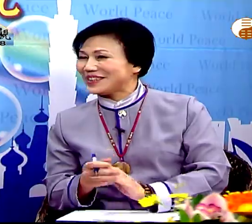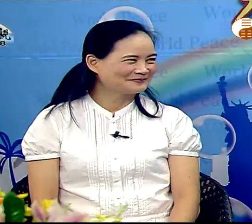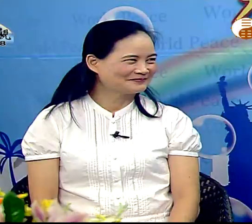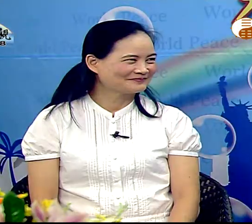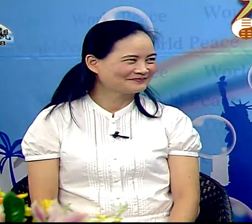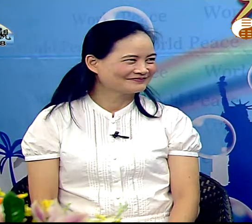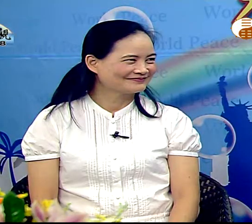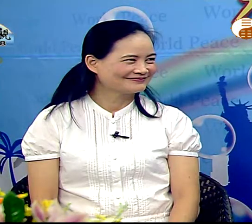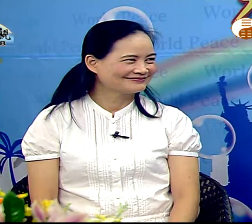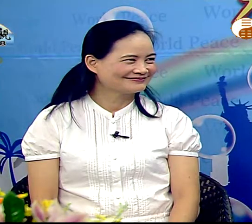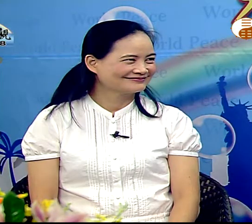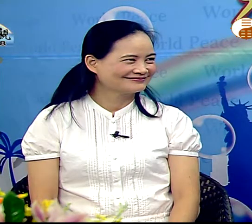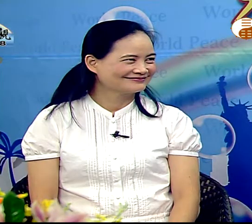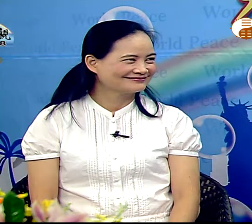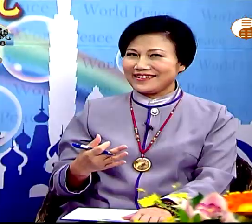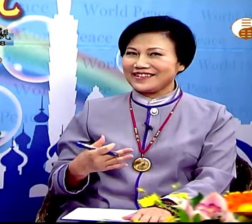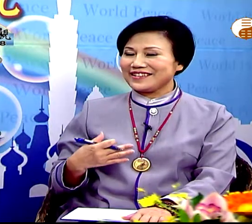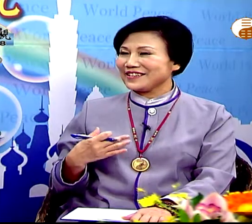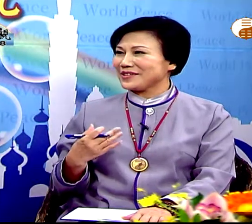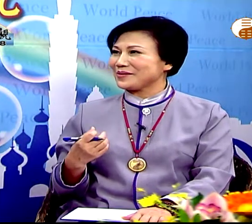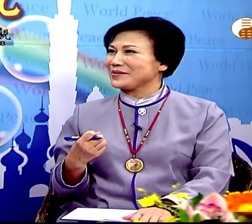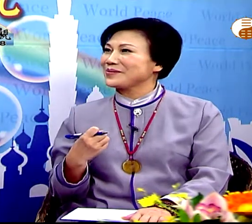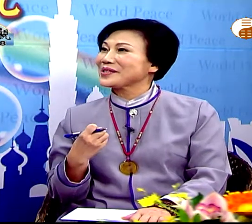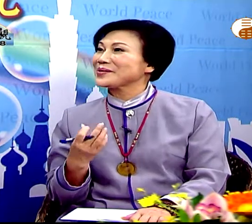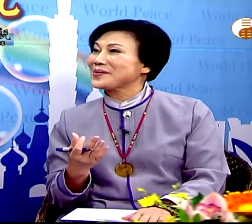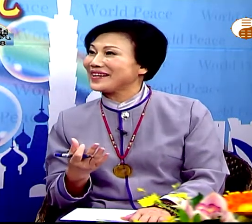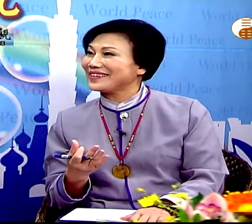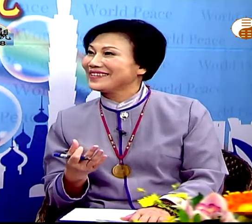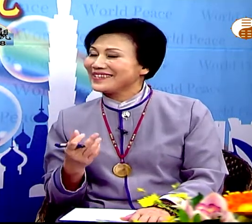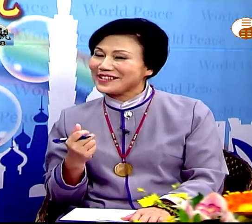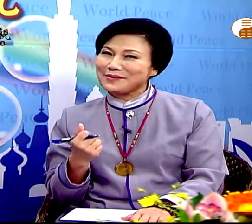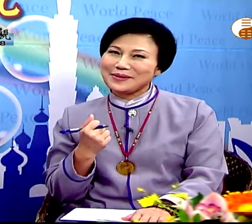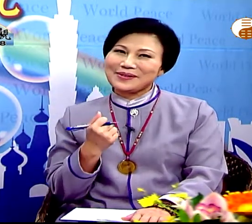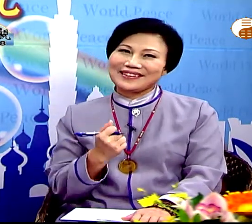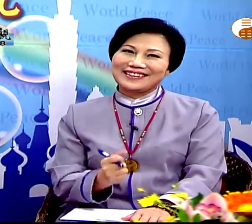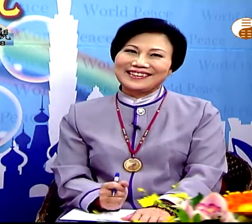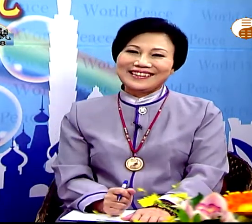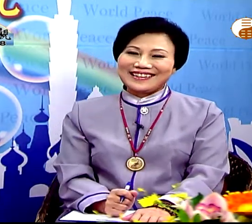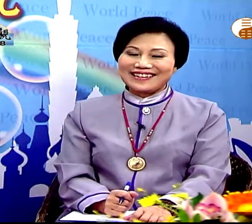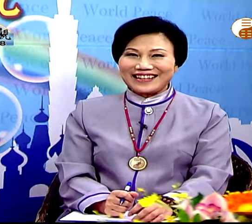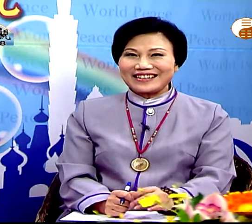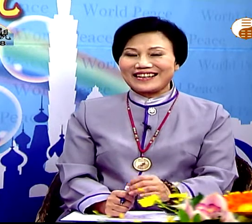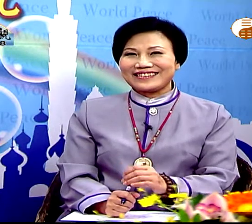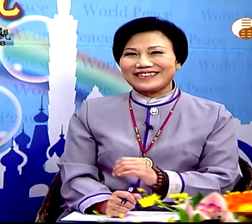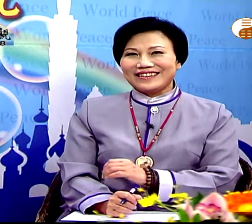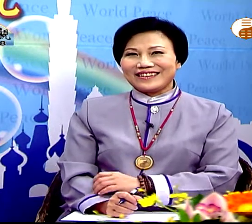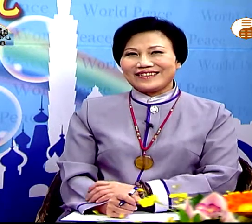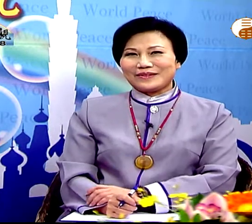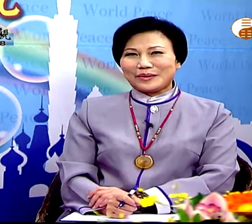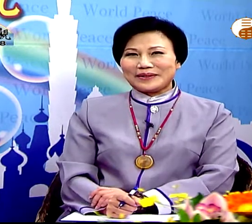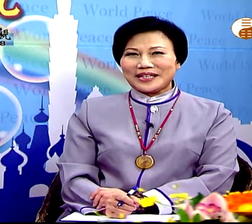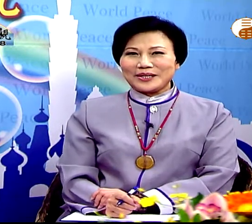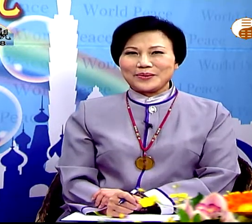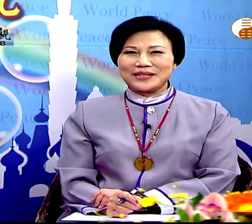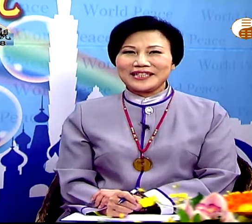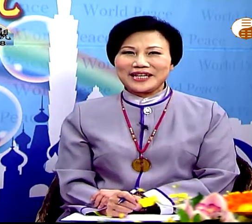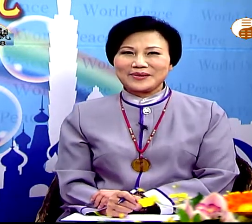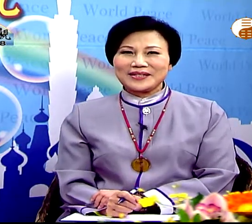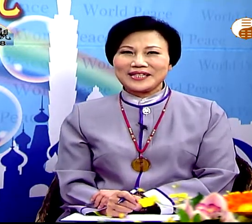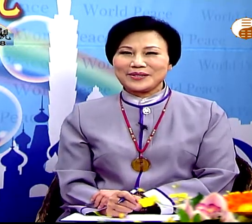后又可以充分的表达自己内心的那种情怀，真的不错的、嗯、那当然我们的国立台中启聪